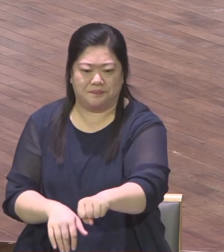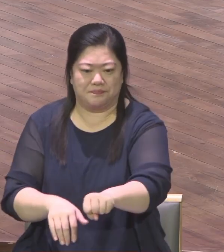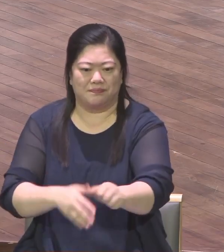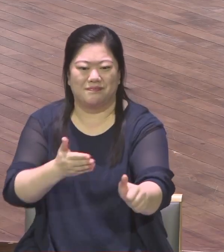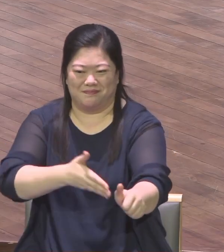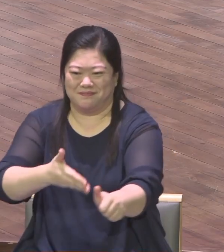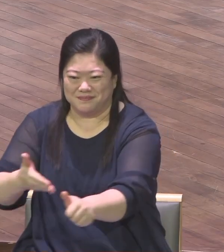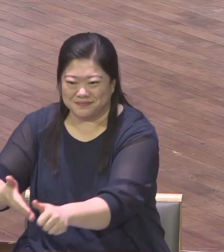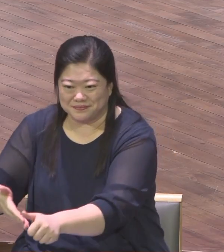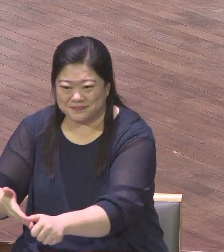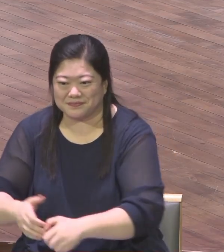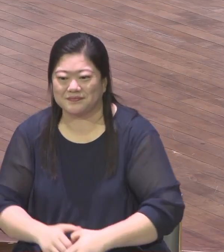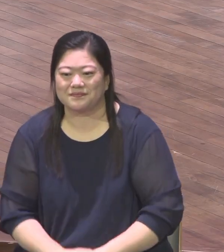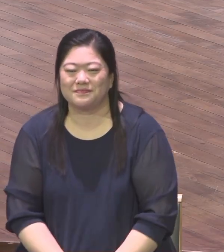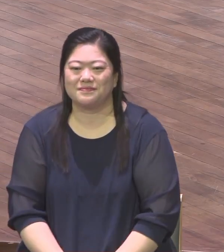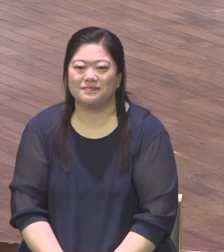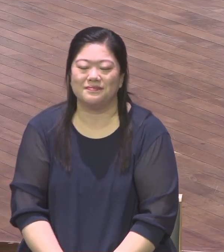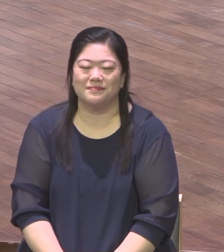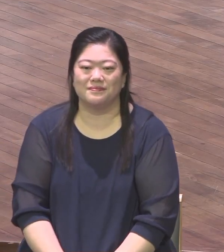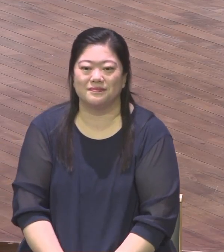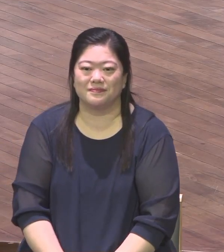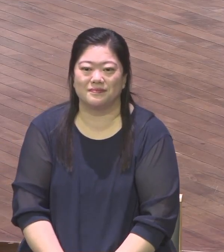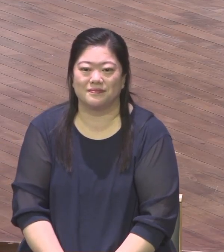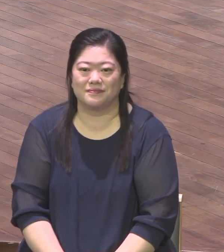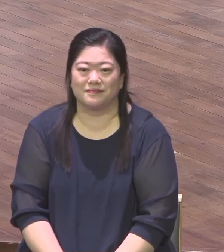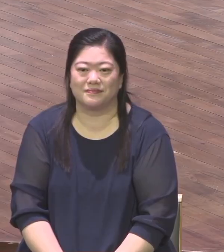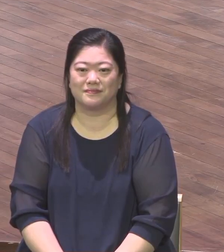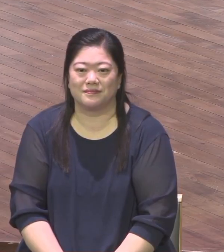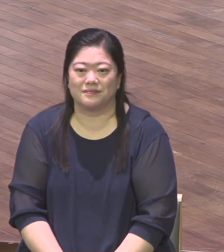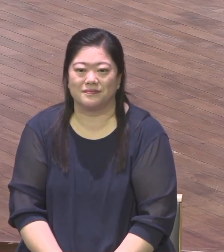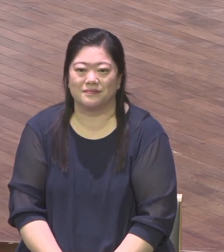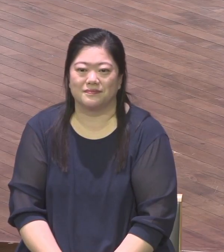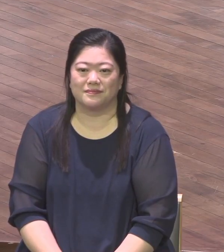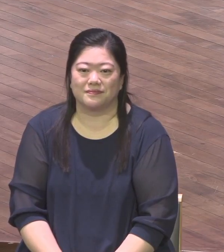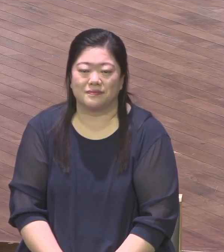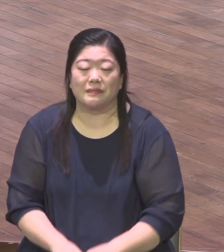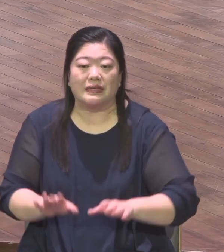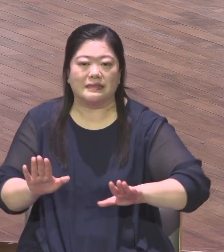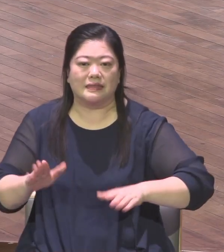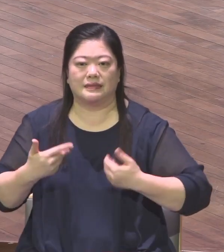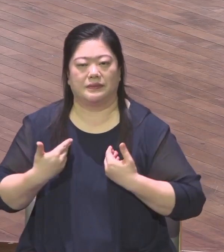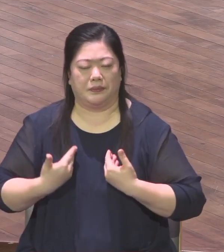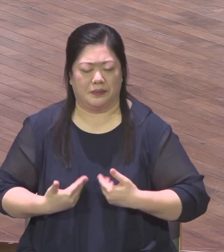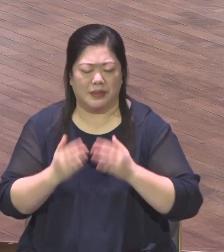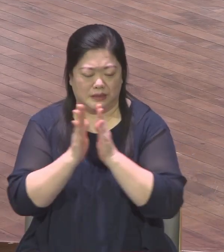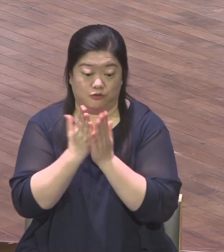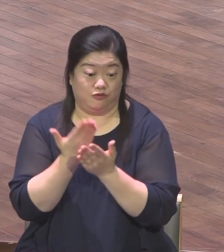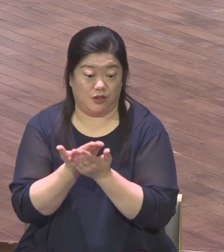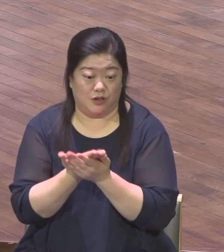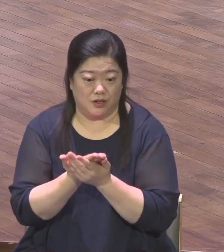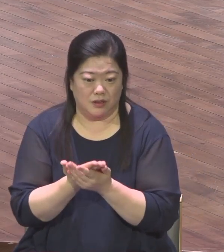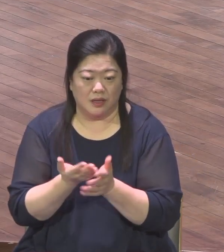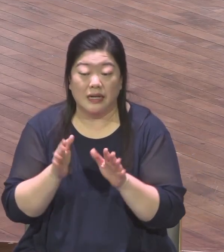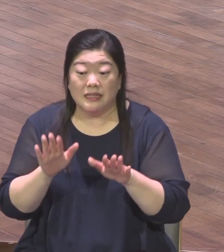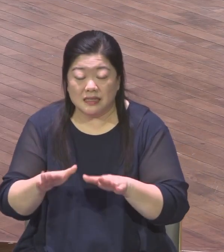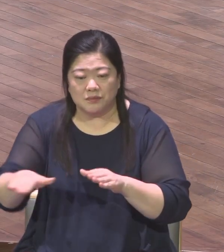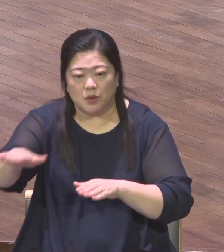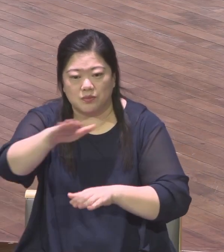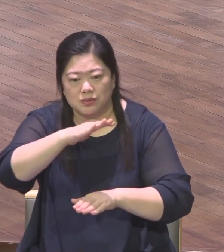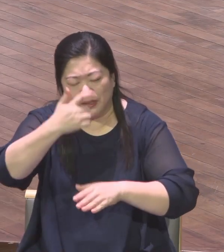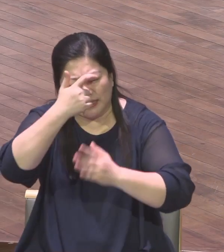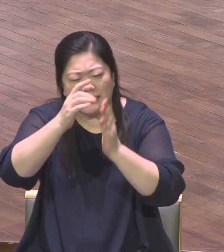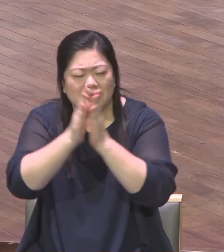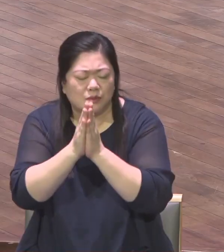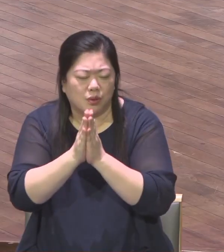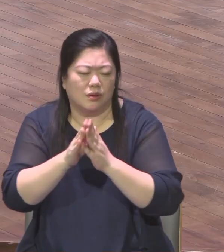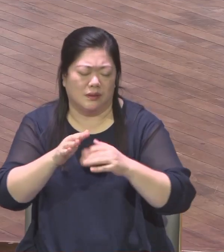사람들 다 되시기를 주님으로 축복합니다. 자, 주신 말씀 생각하고 우리가 기도하겠습니다. 이 늦은 시간에 여러분 와서 기도 응답 받고 해야